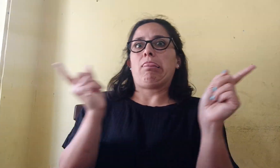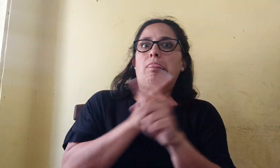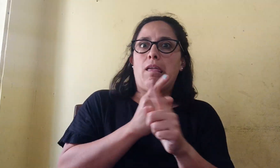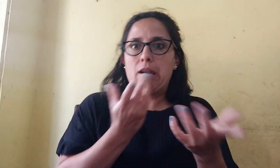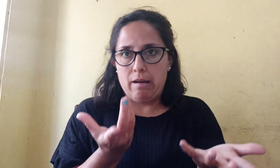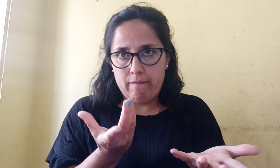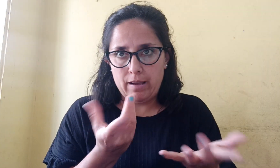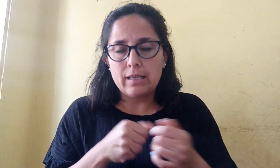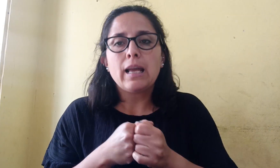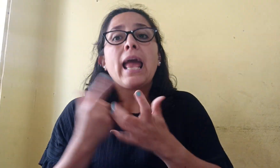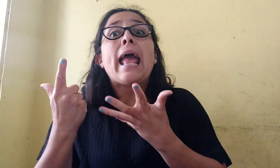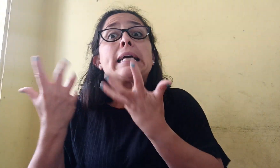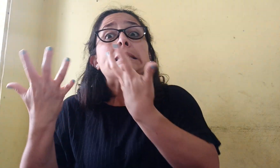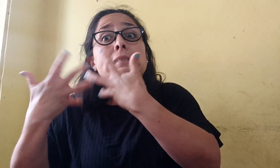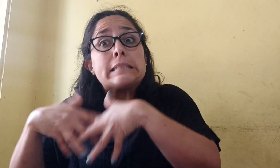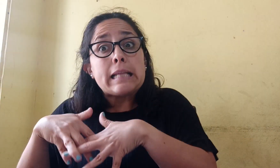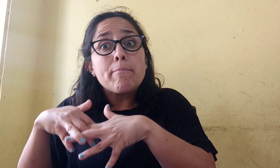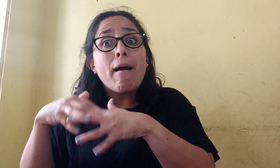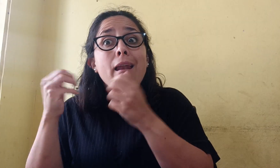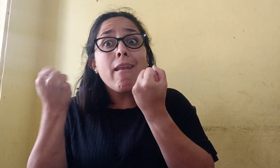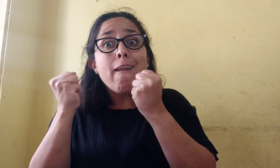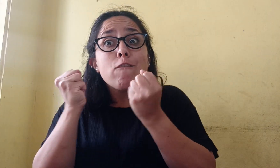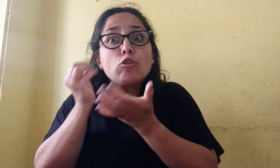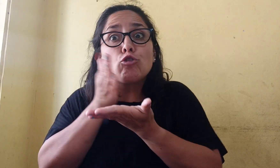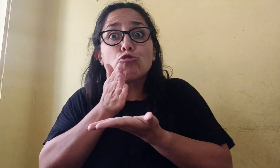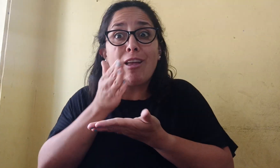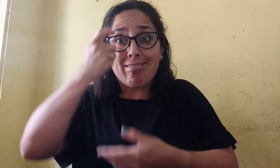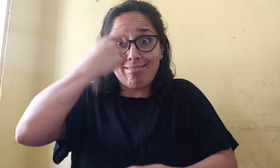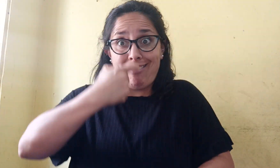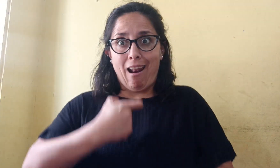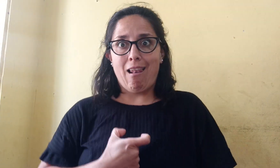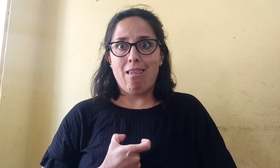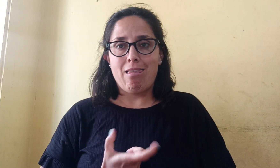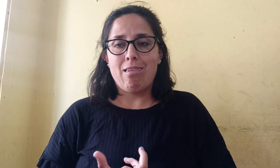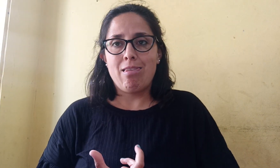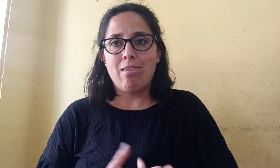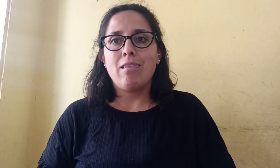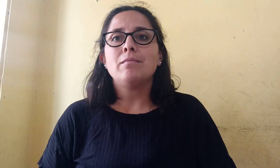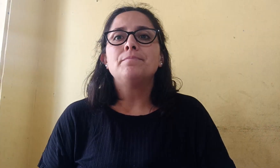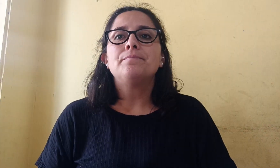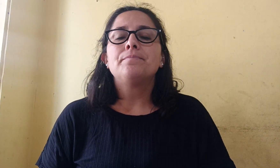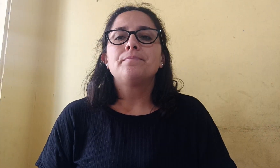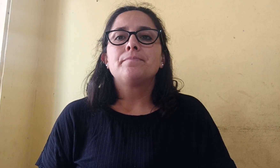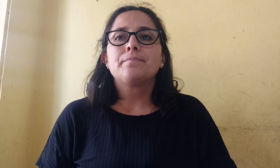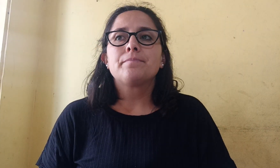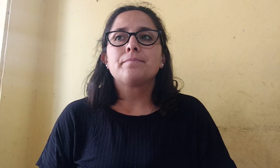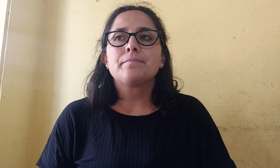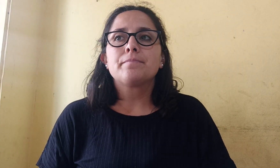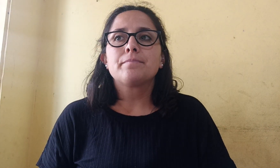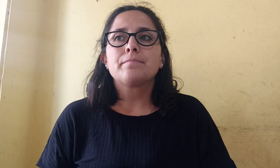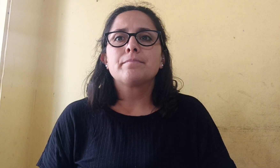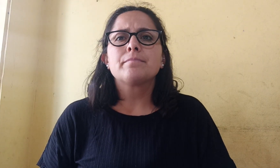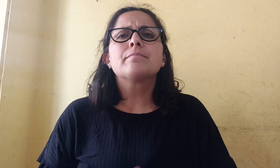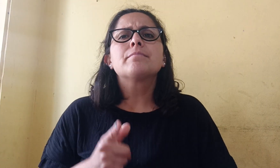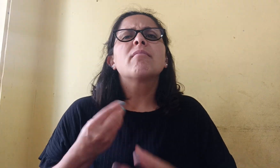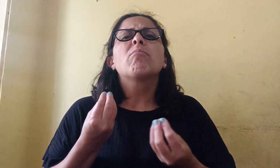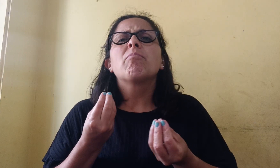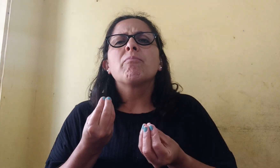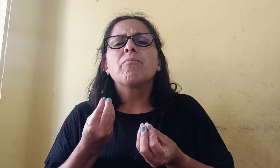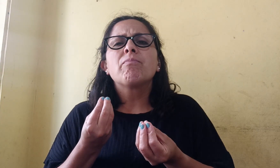nervioso central sería eso, pero te quedaron las siglas al revés porque está en inglés. Cuando hablamos del sistema nervioso